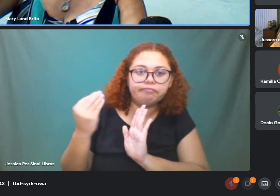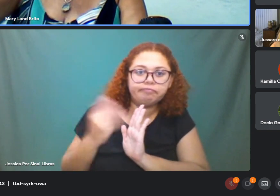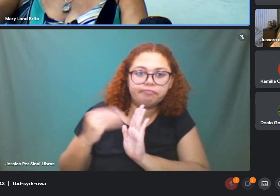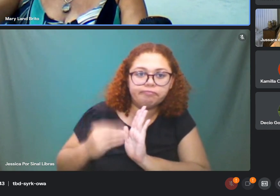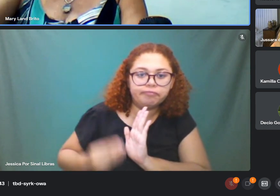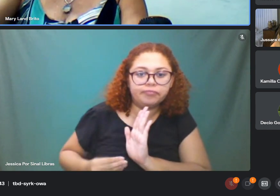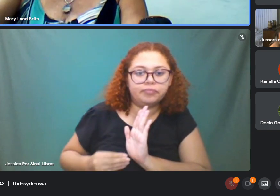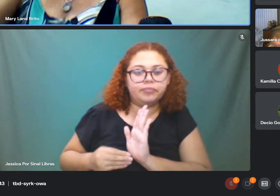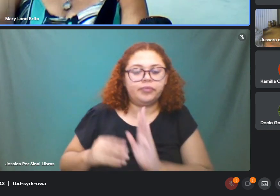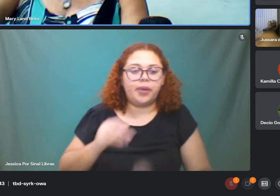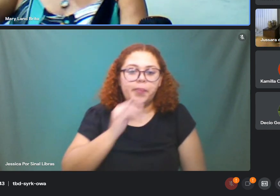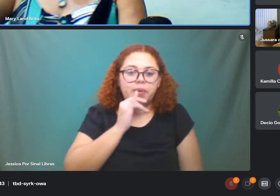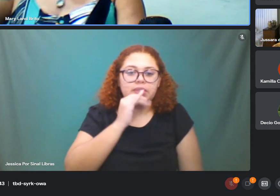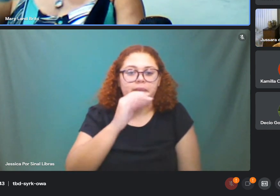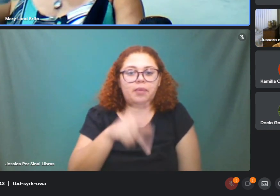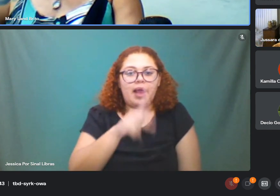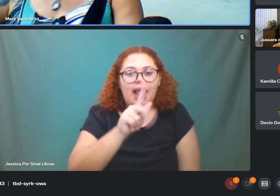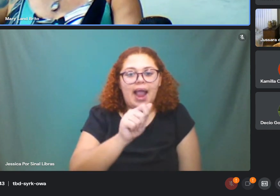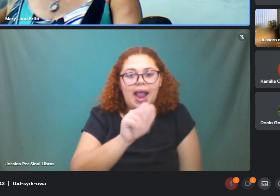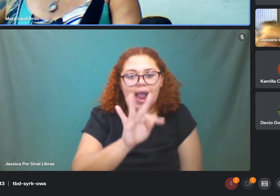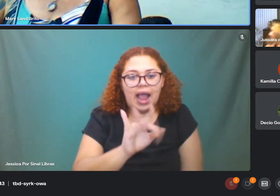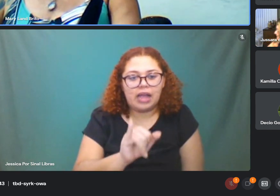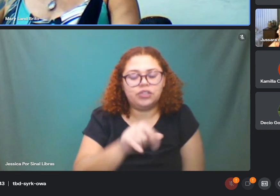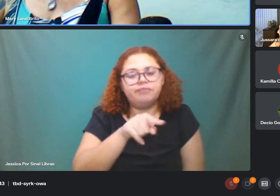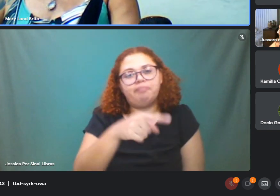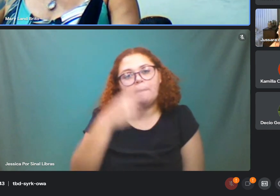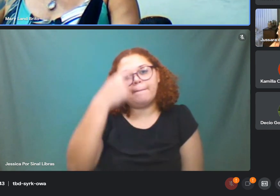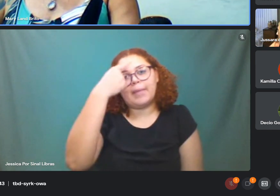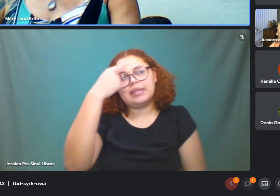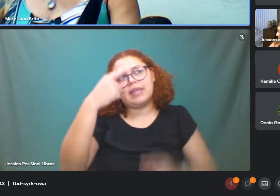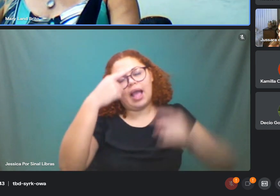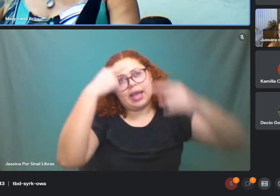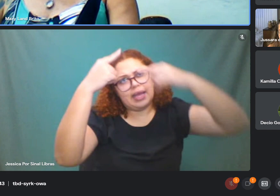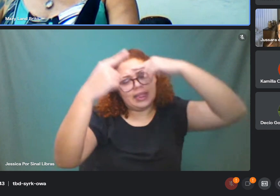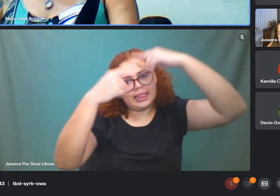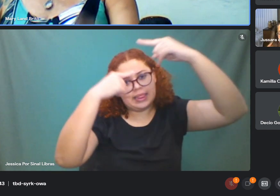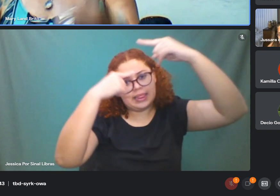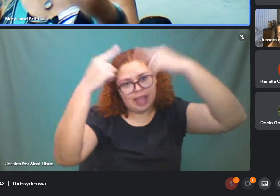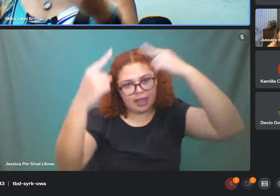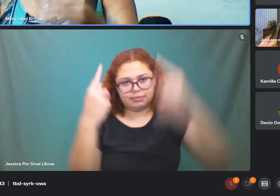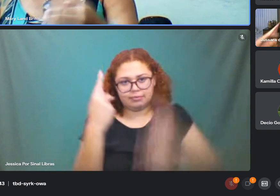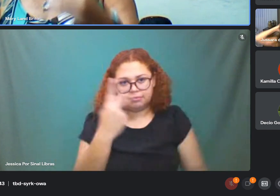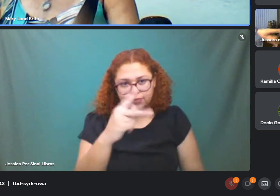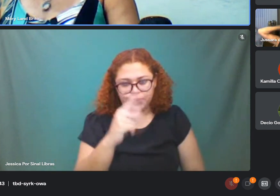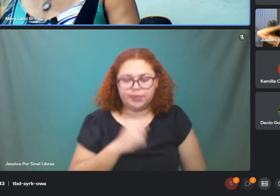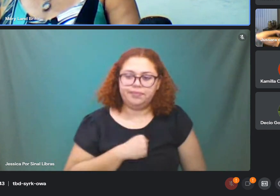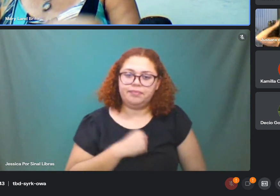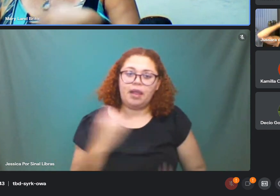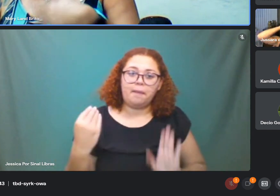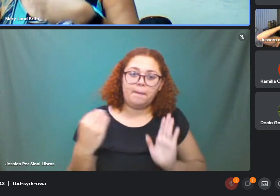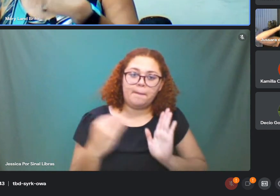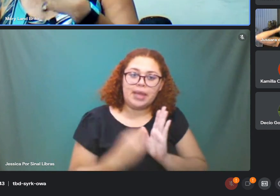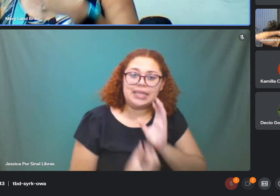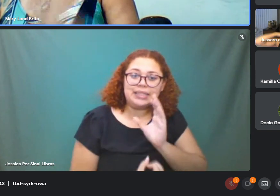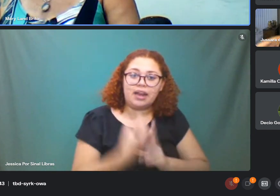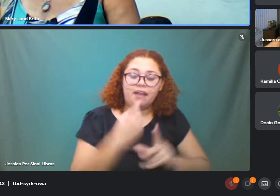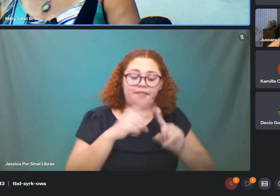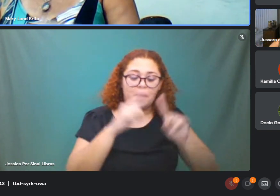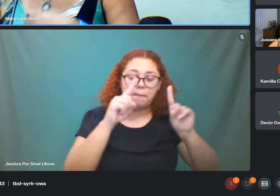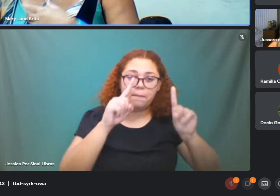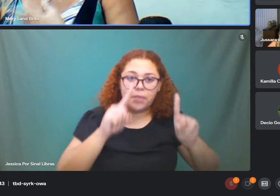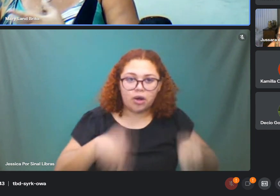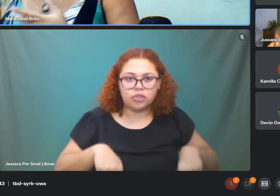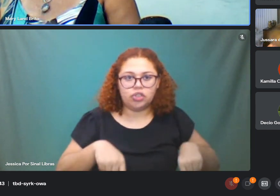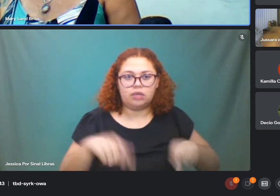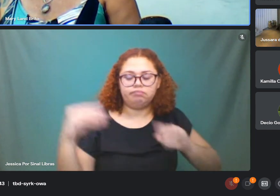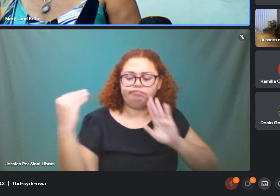tuas ideias e escrever projeto na Paulo Gustavo. Inclusive, eu peço aqui a vocês que são de associações de pessoas